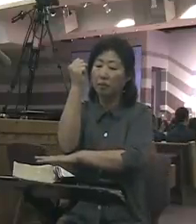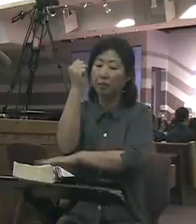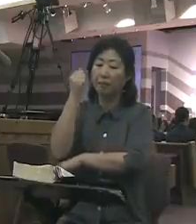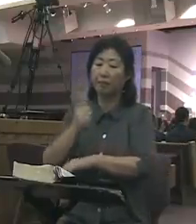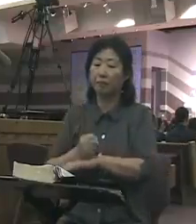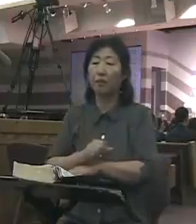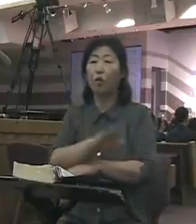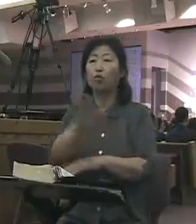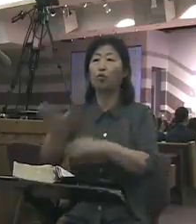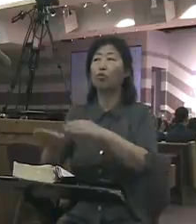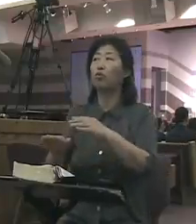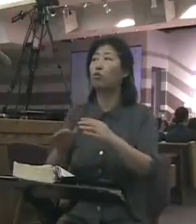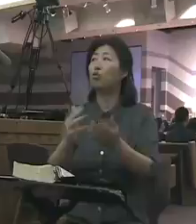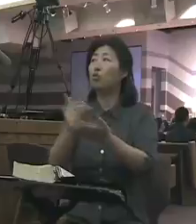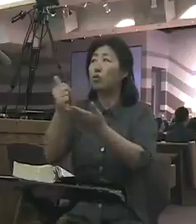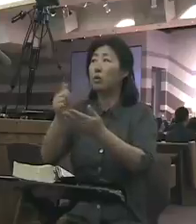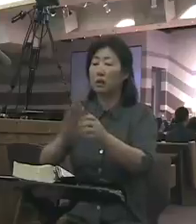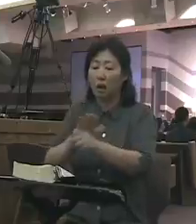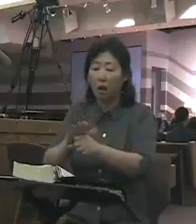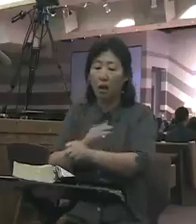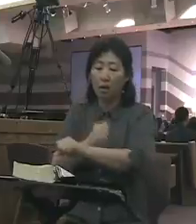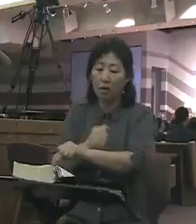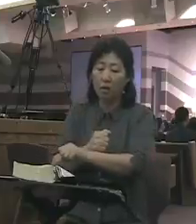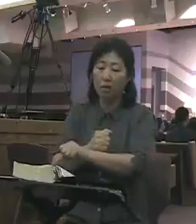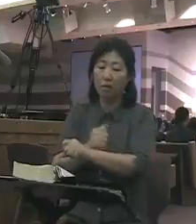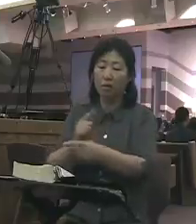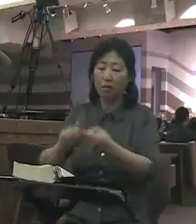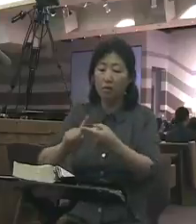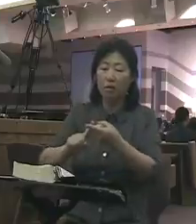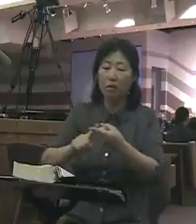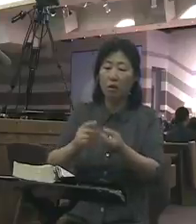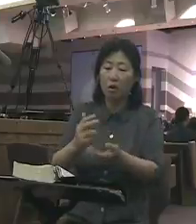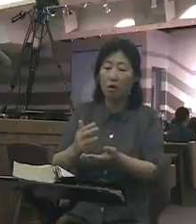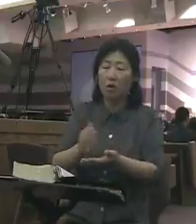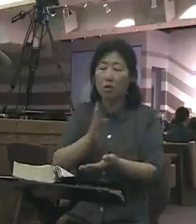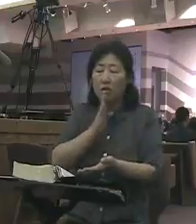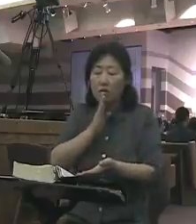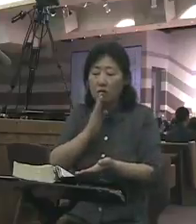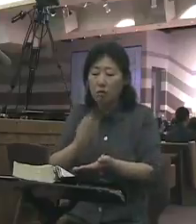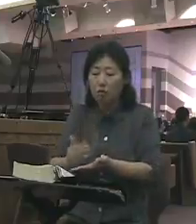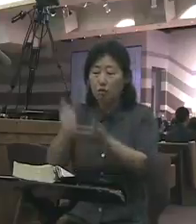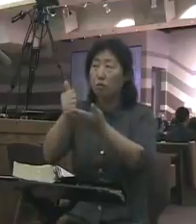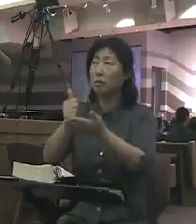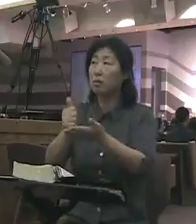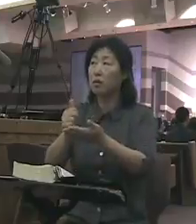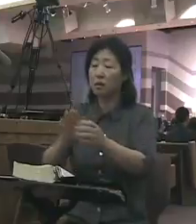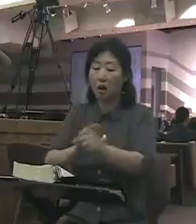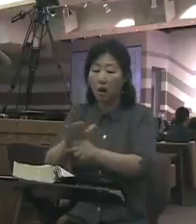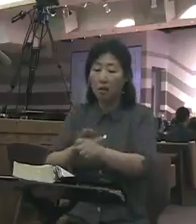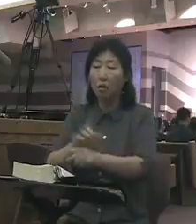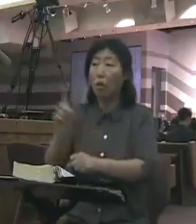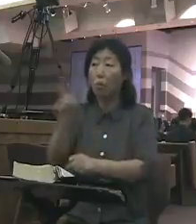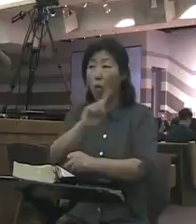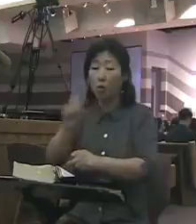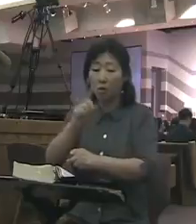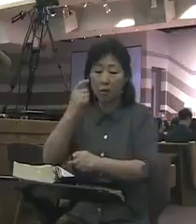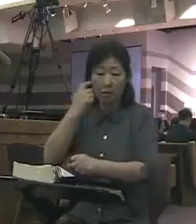우리가 주님을 사랑한다고 하는데 주님을 진정 사랑하는 것이 무엇인가요? 예수님이 물으시죠.